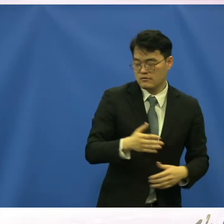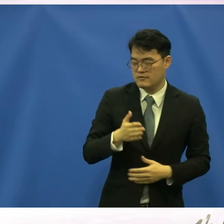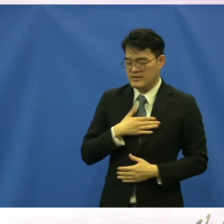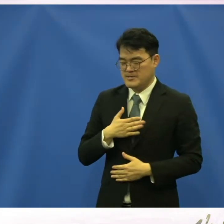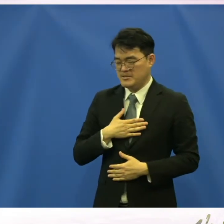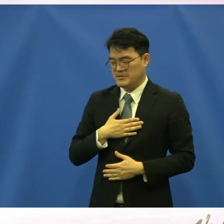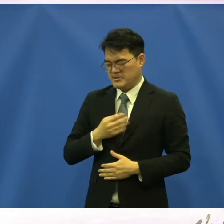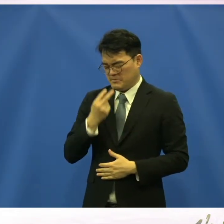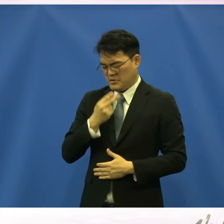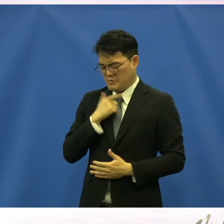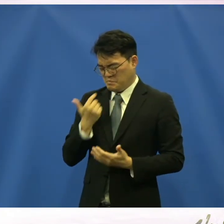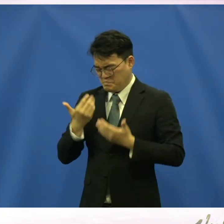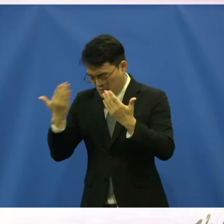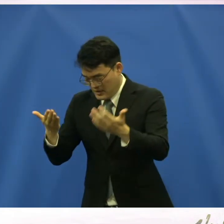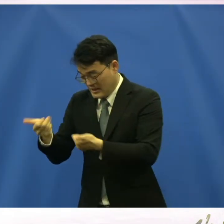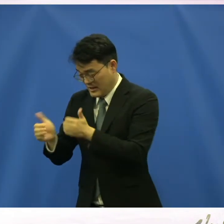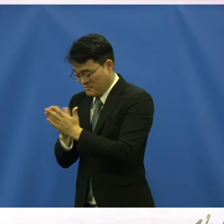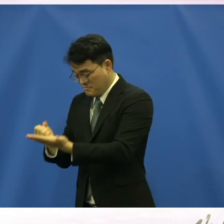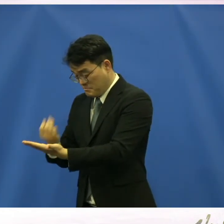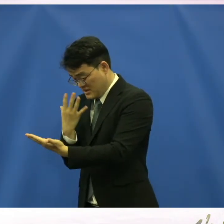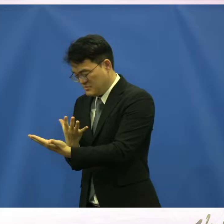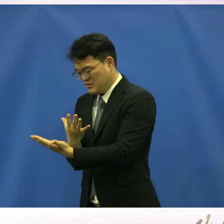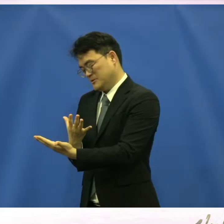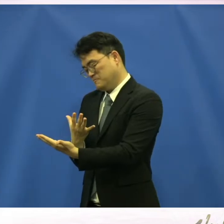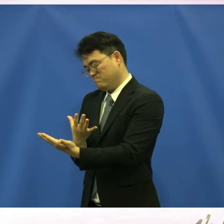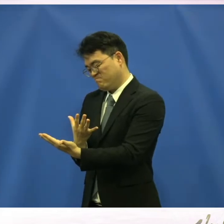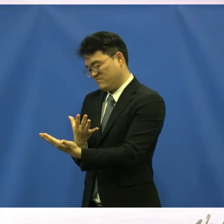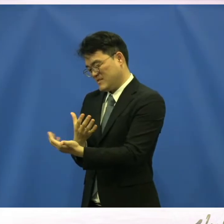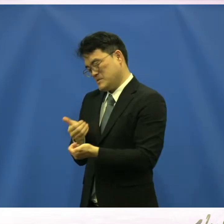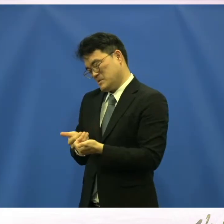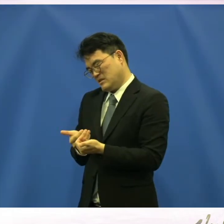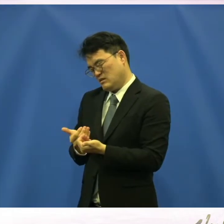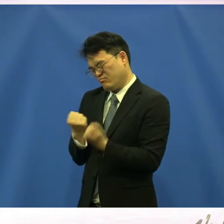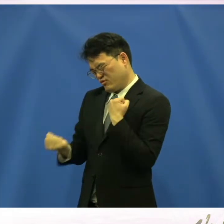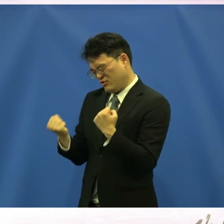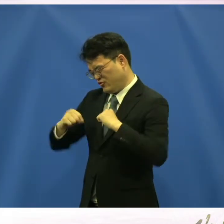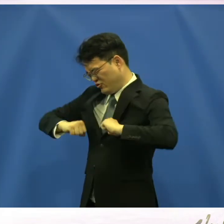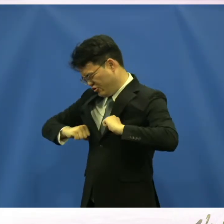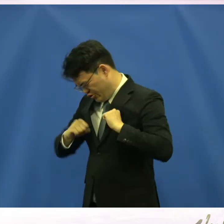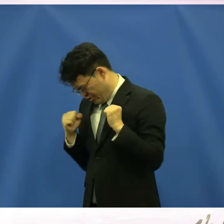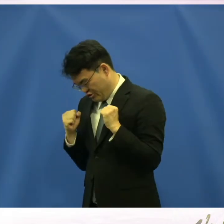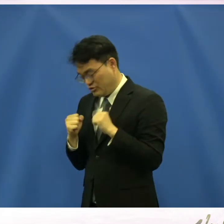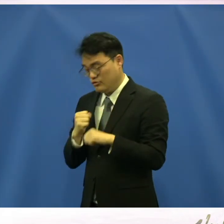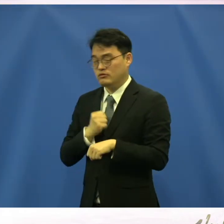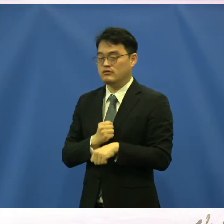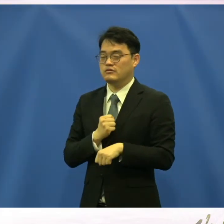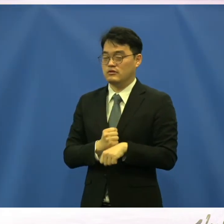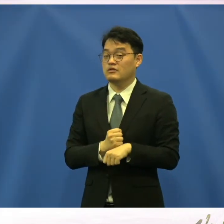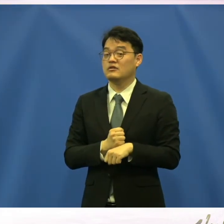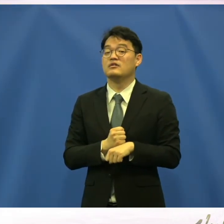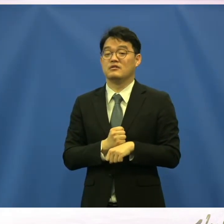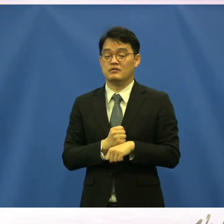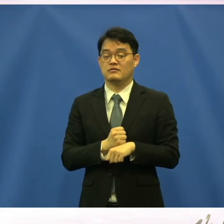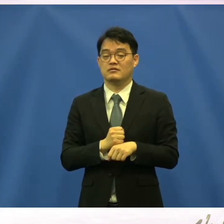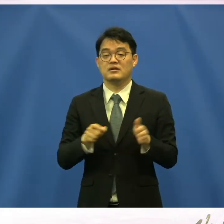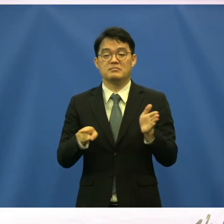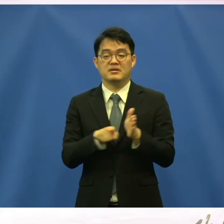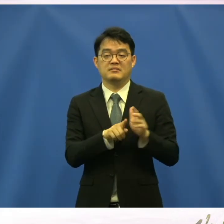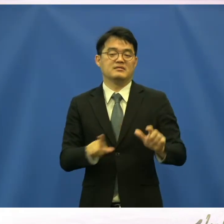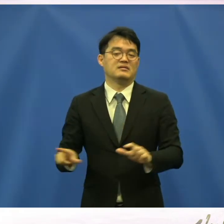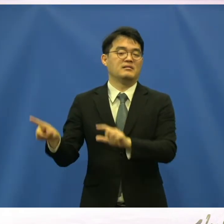못하니까 조급증이 생기고 조급증이 생기니까 악수를 뜨고 악수를 뜨니까 갈수록 삶이 망가져요.